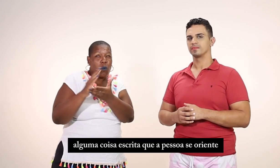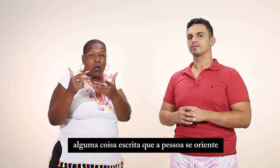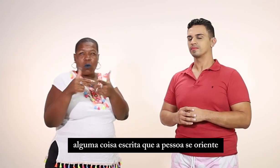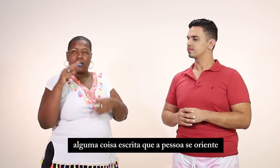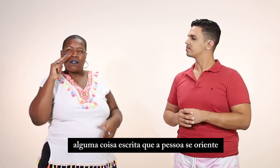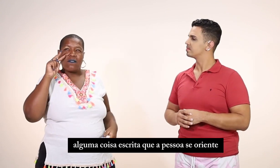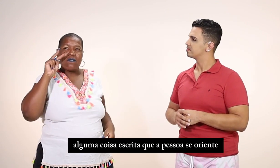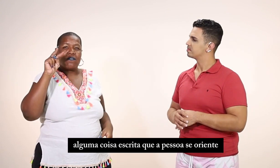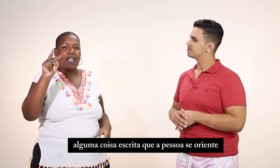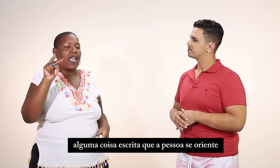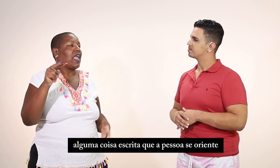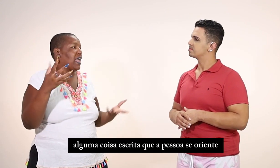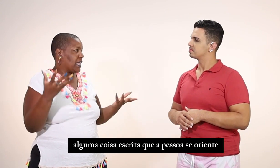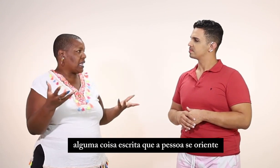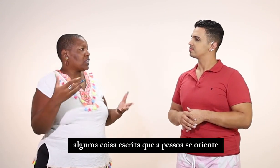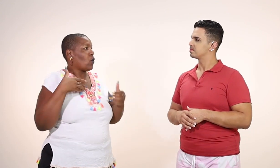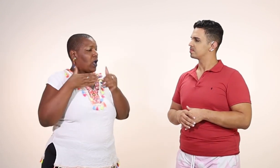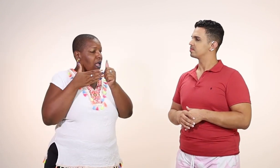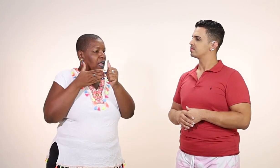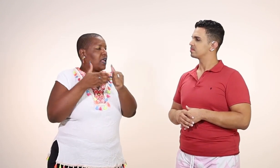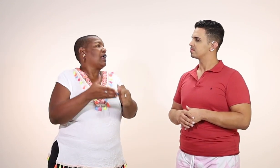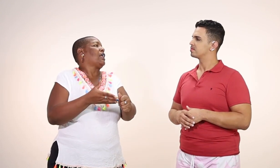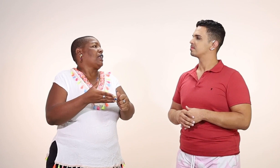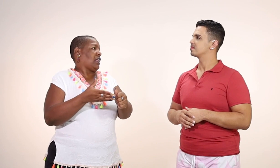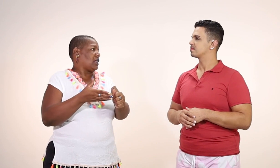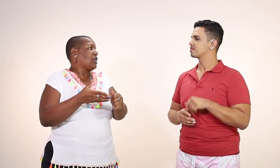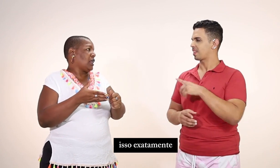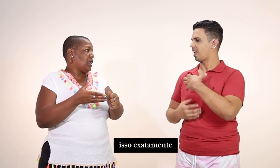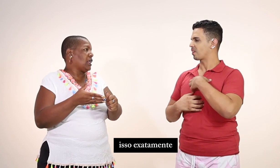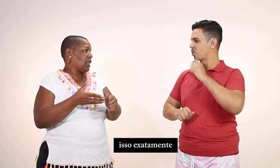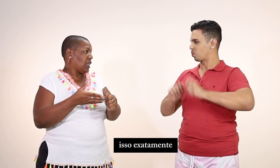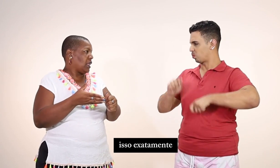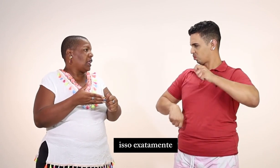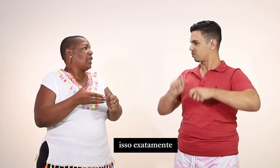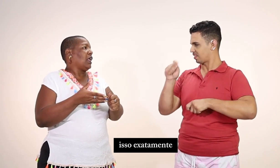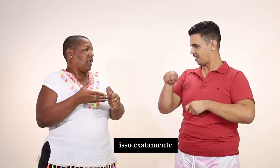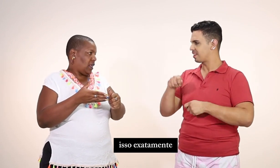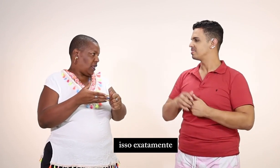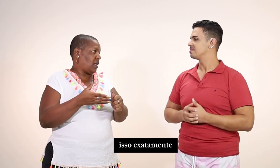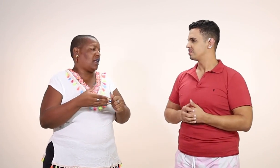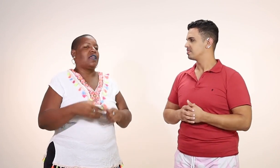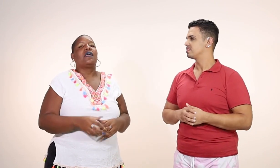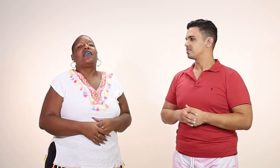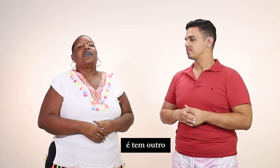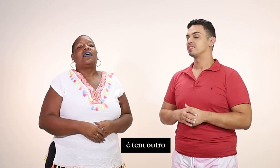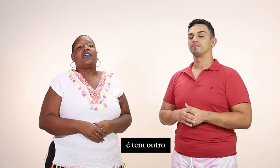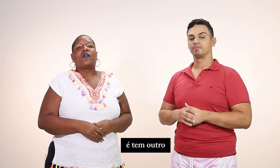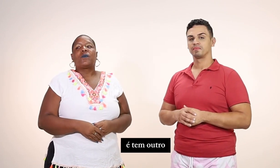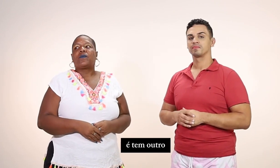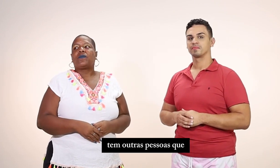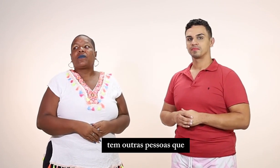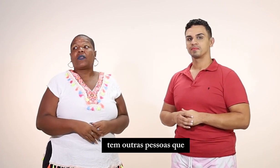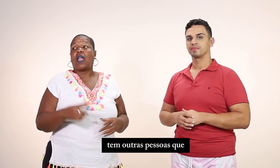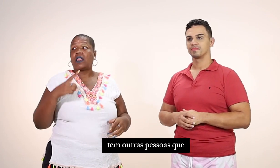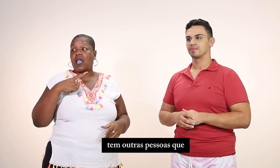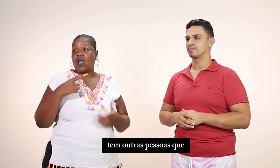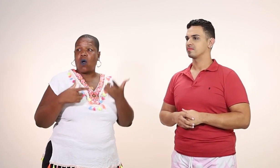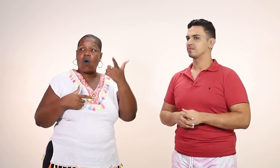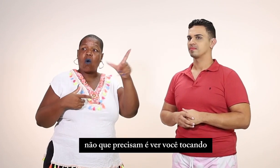coisa escrita que a pessoa se oriente. Tum-tum-pá. Isso, exatamente. Tem outras pessoas